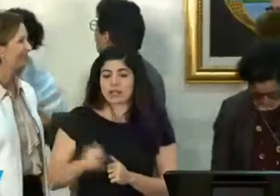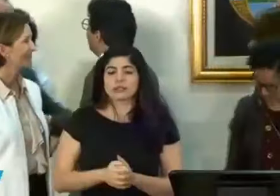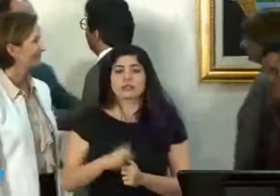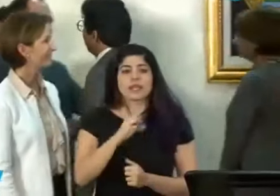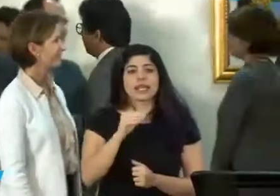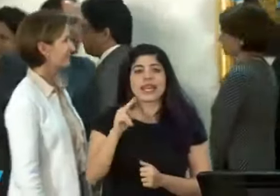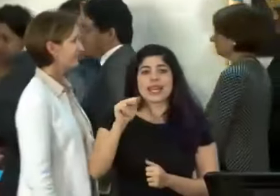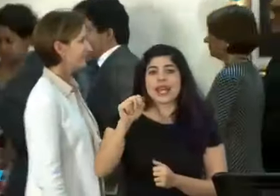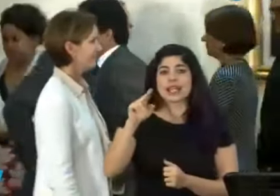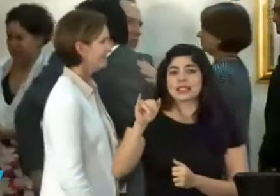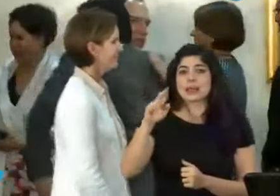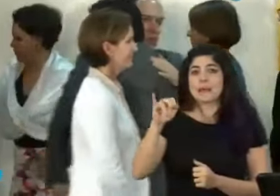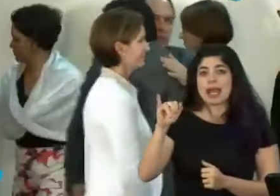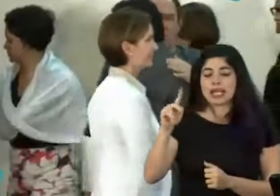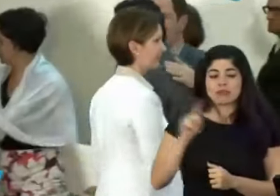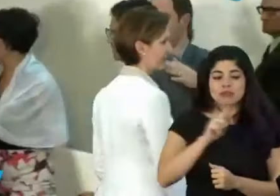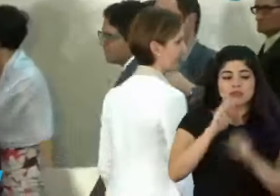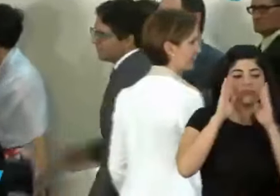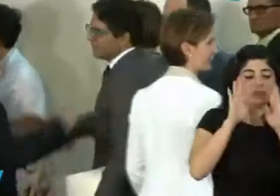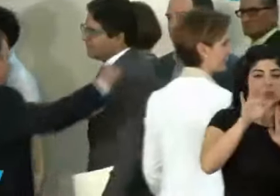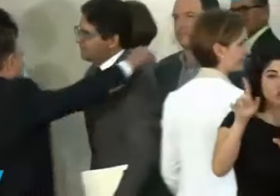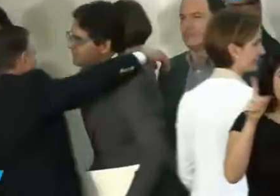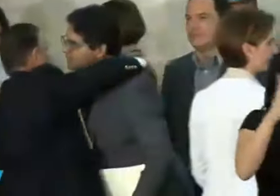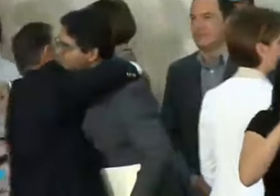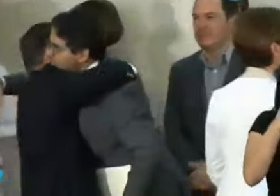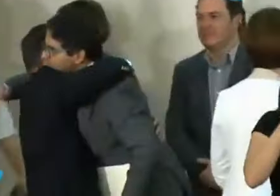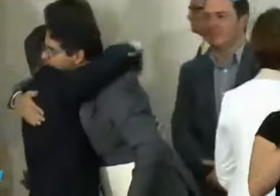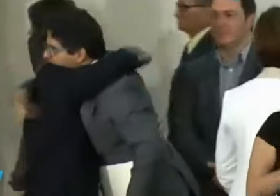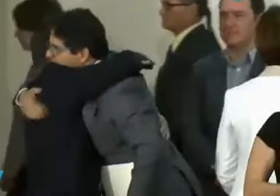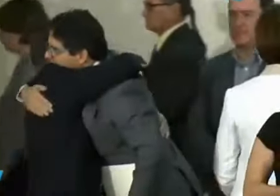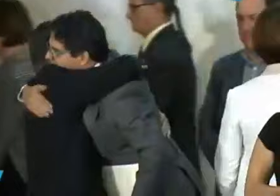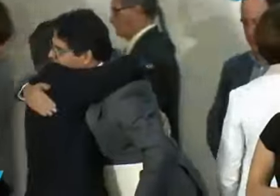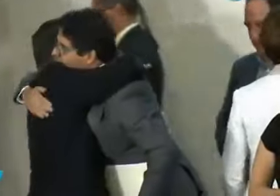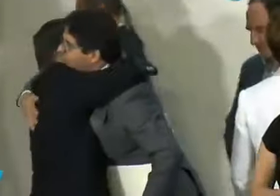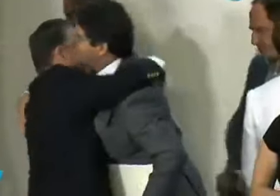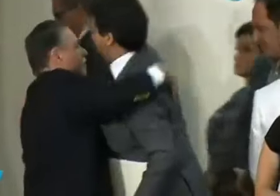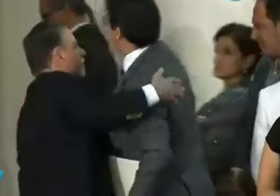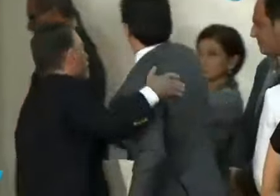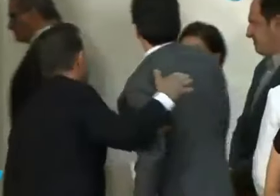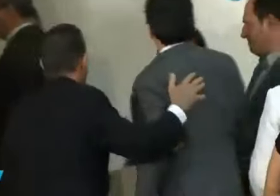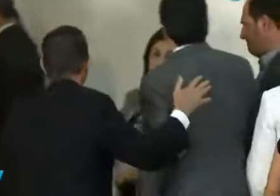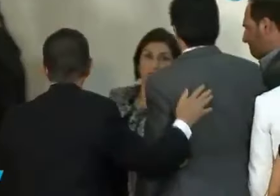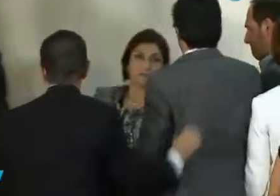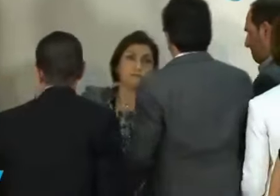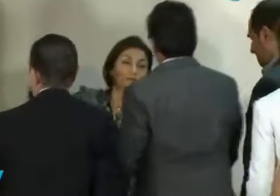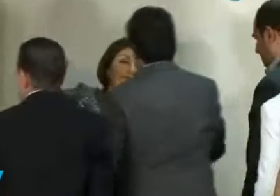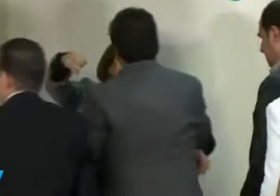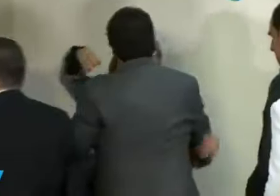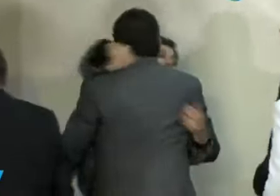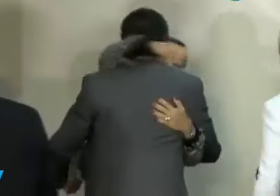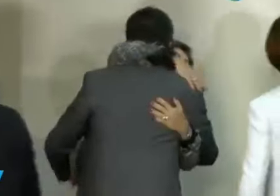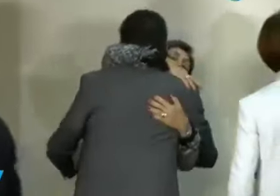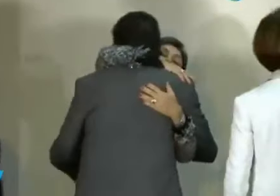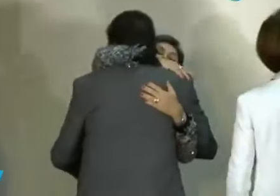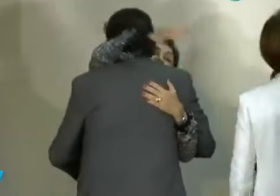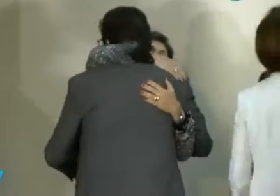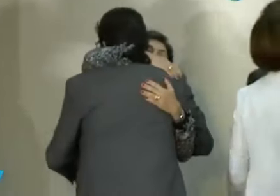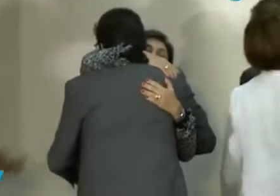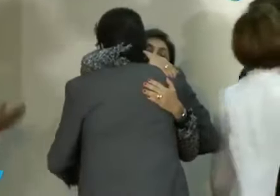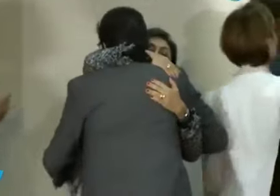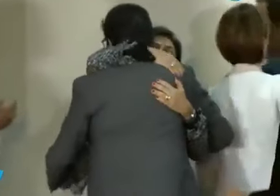de Educación, ahora ex ministro de Educación, Edgar Mora Altamirano, quien anunció